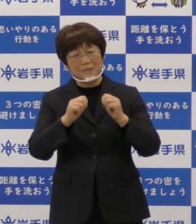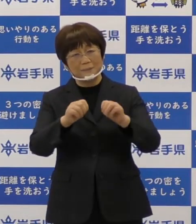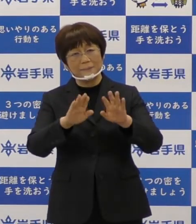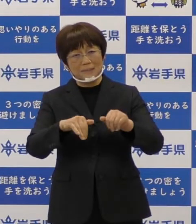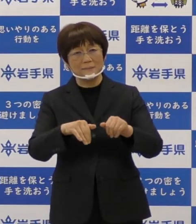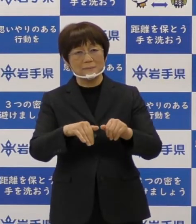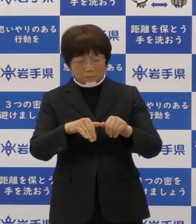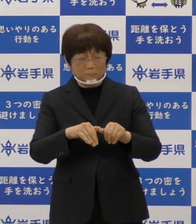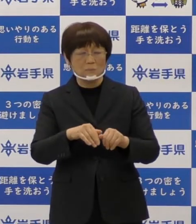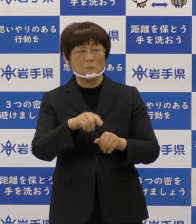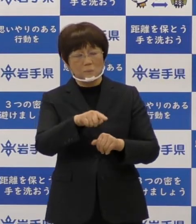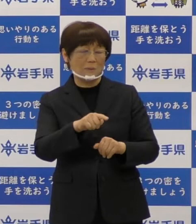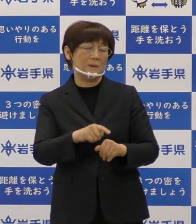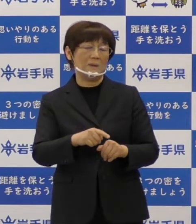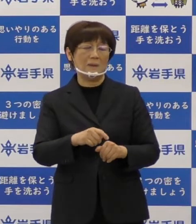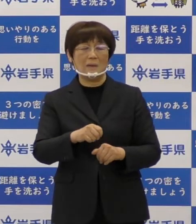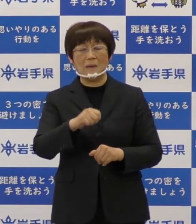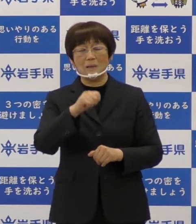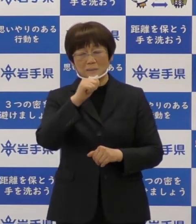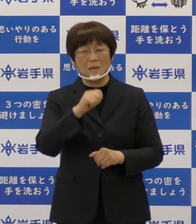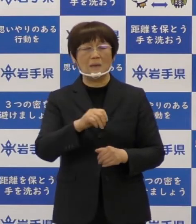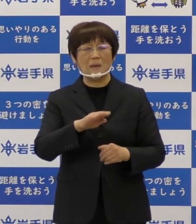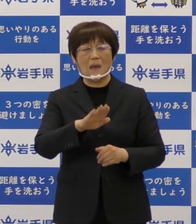こうありです。